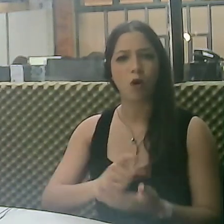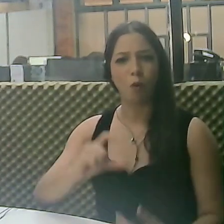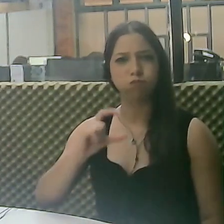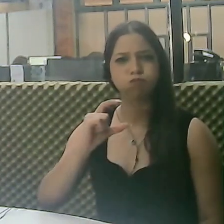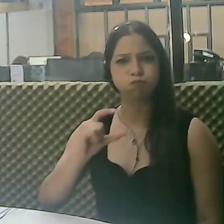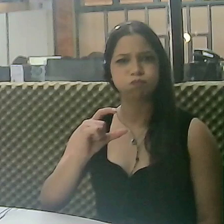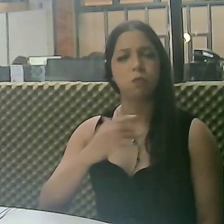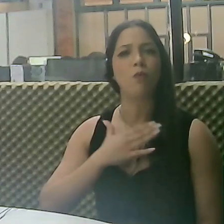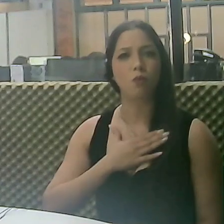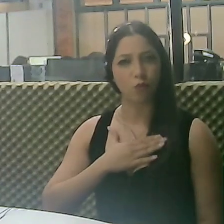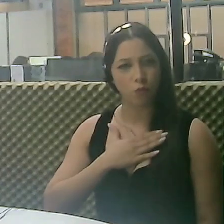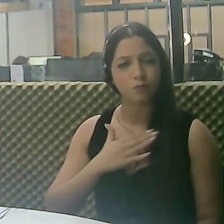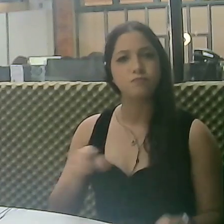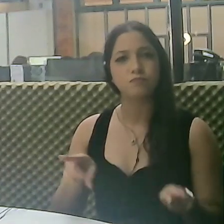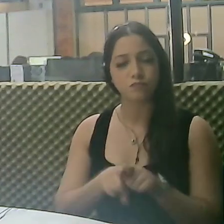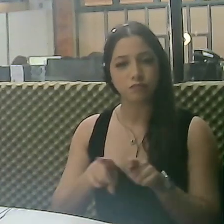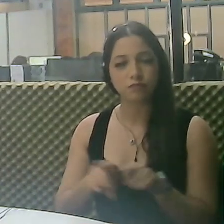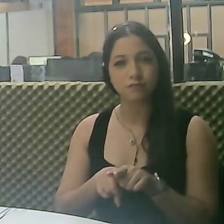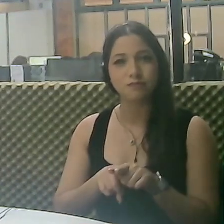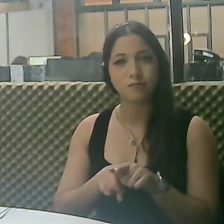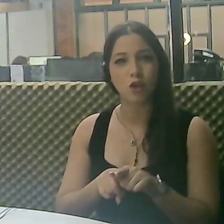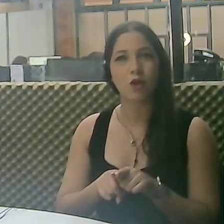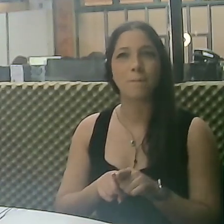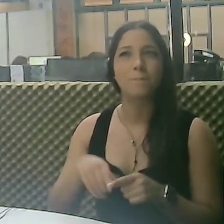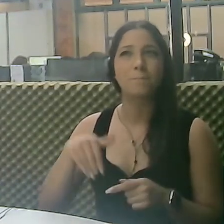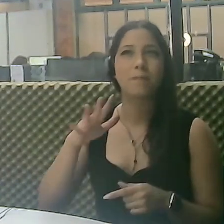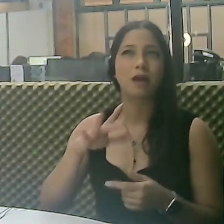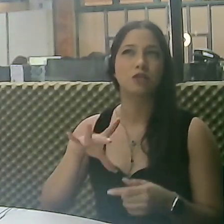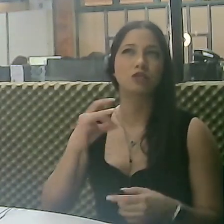livros maiores e também